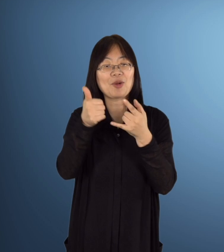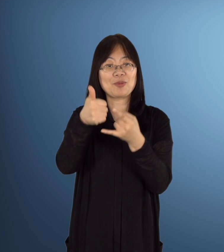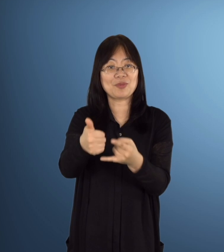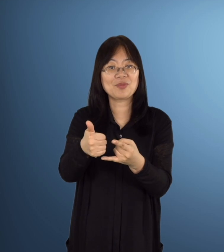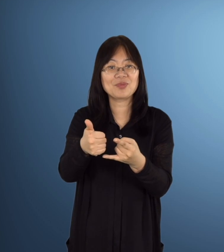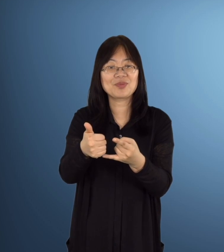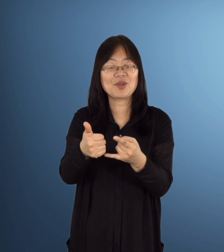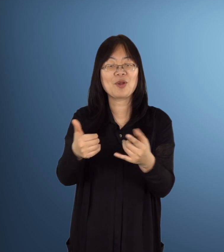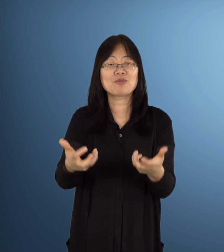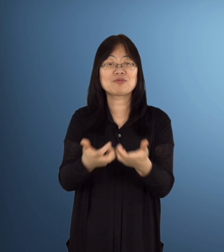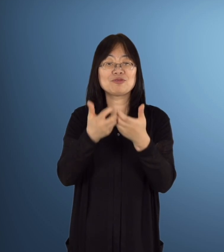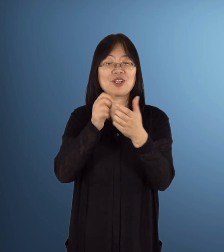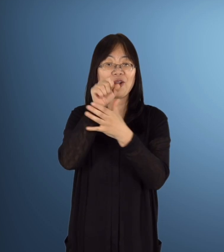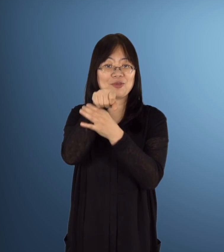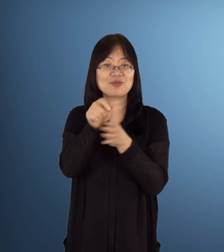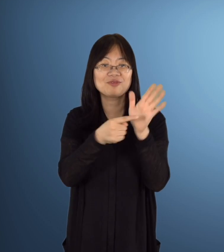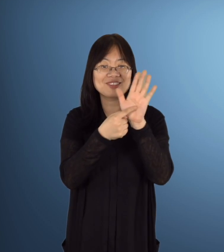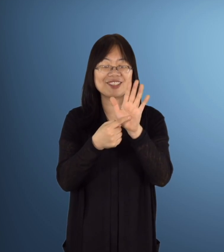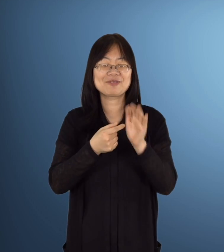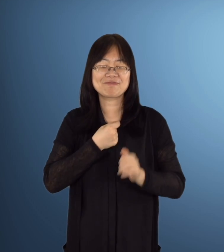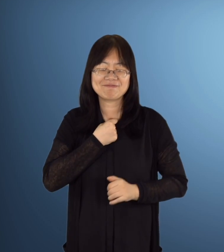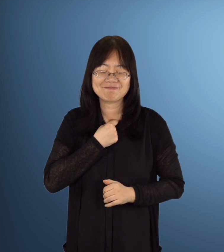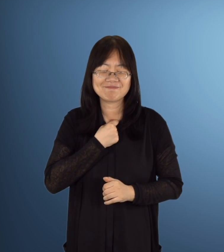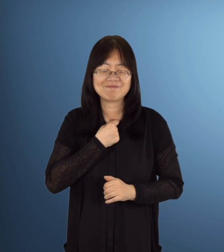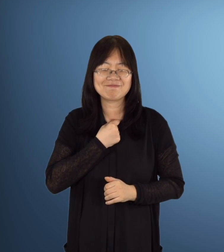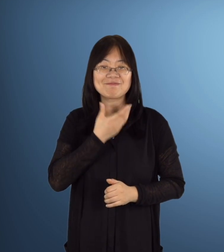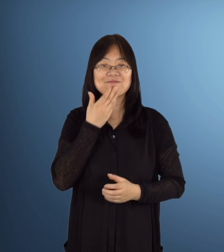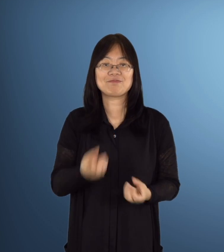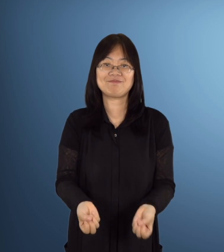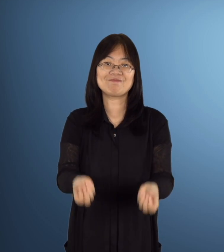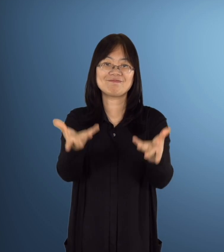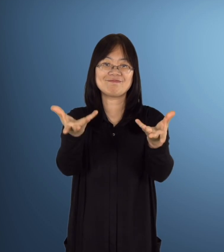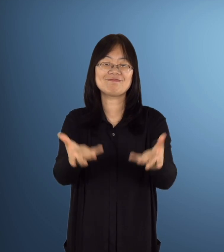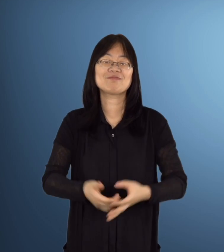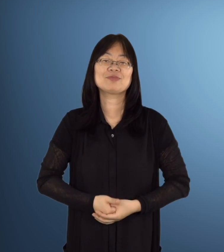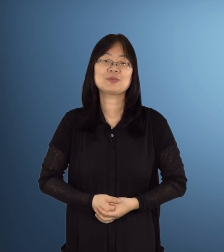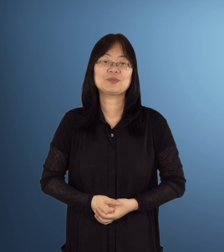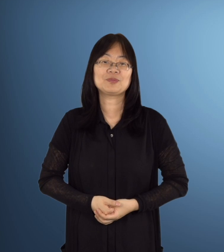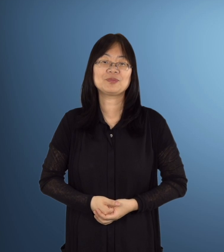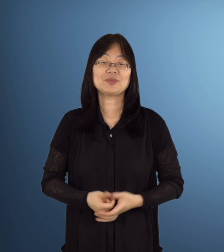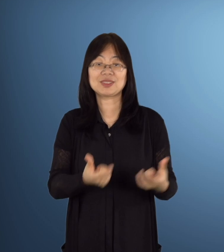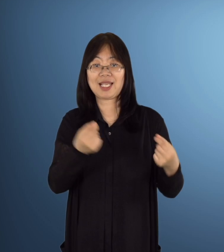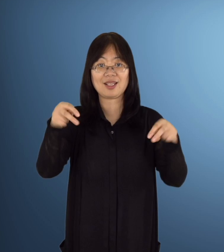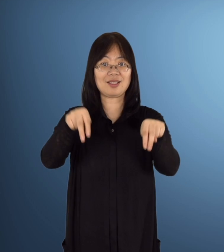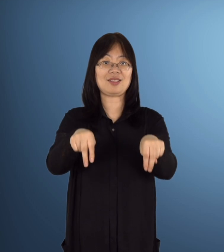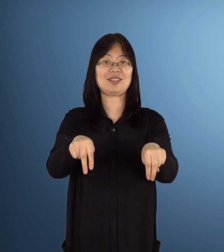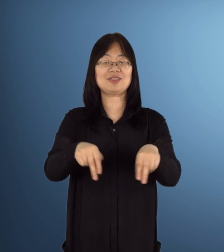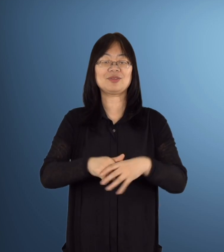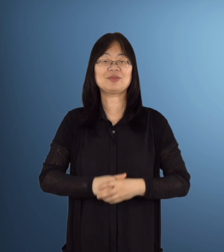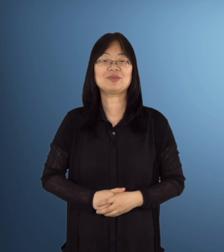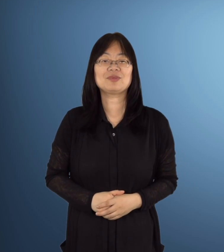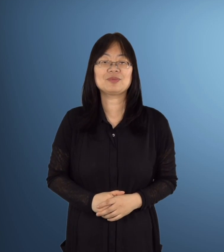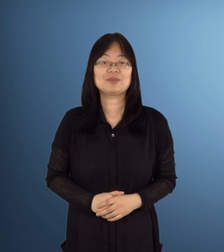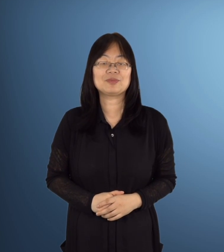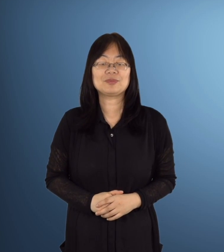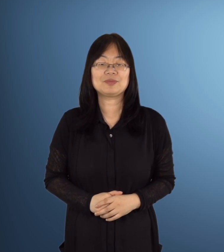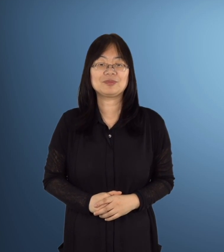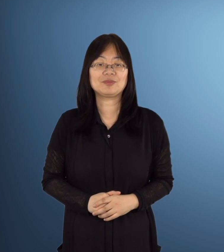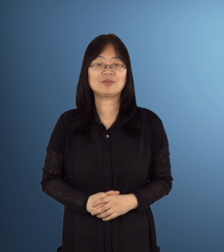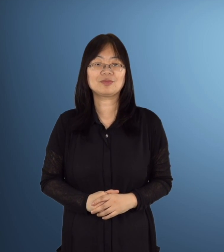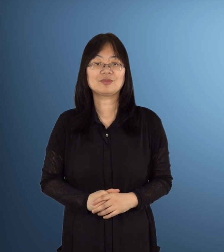여러분들에게 풍성한 열매로 나타날 수 있기를 축복합니다. 다 일어나십시다.